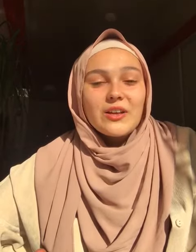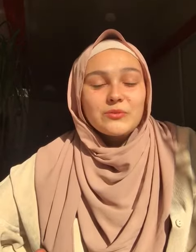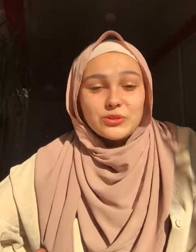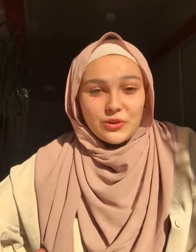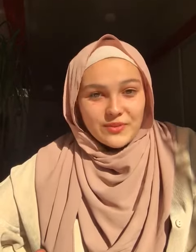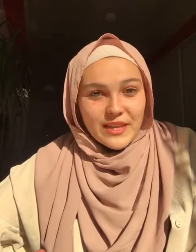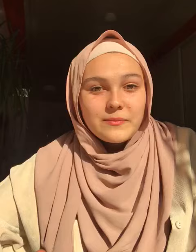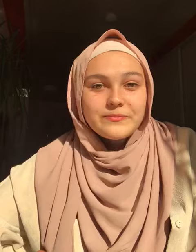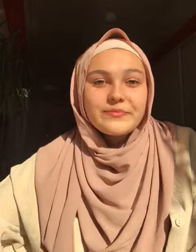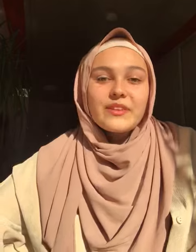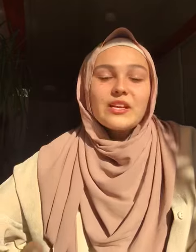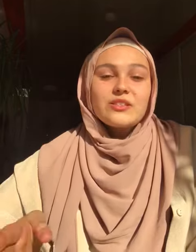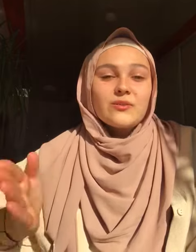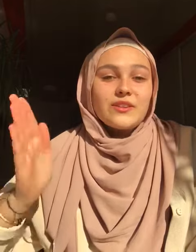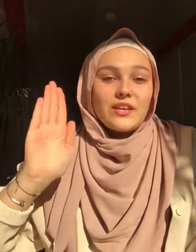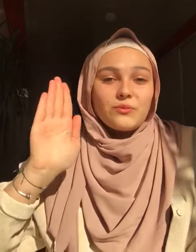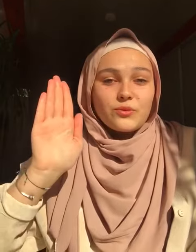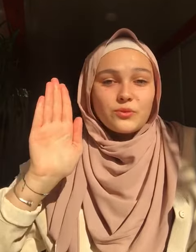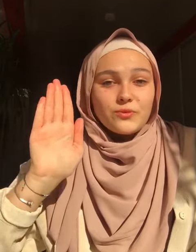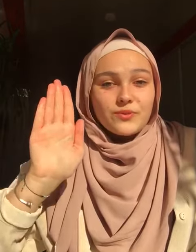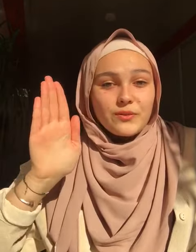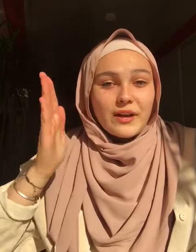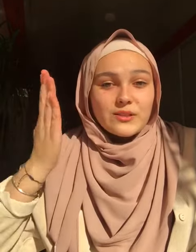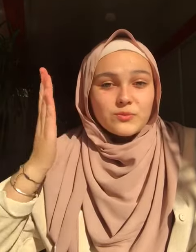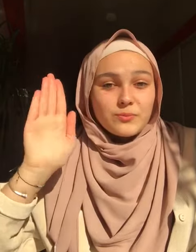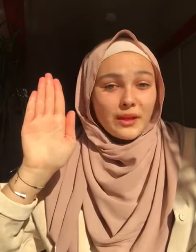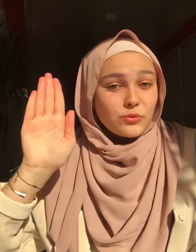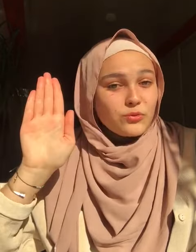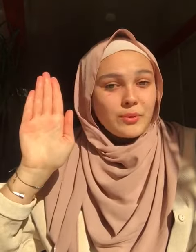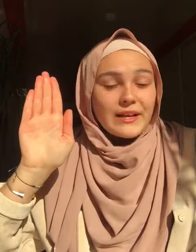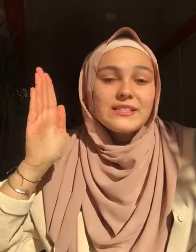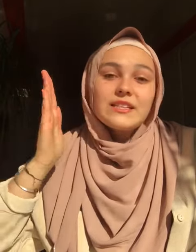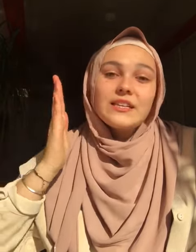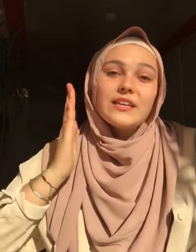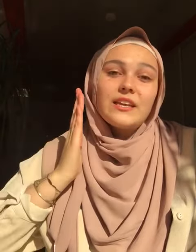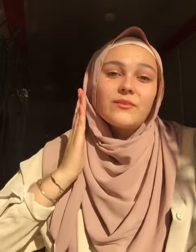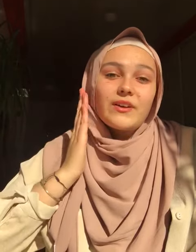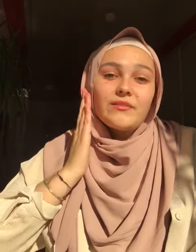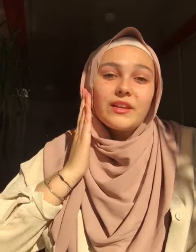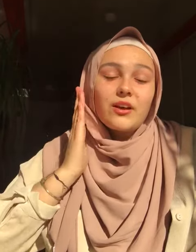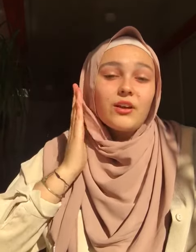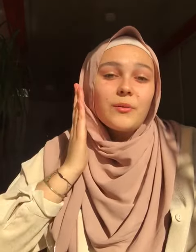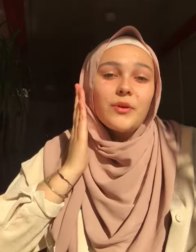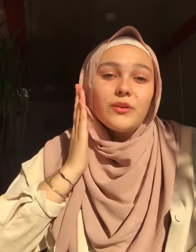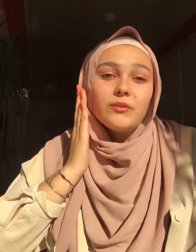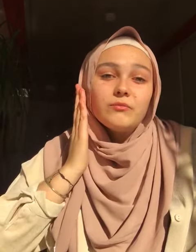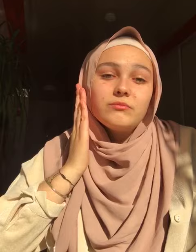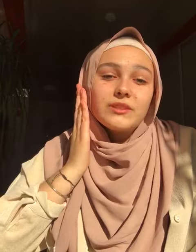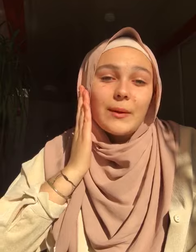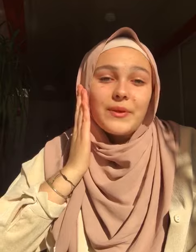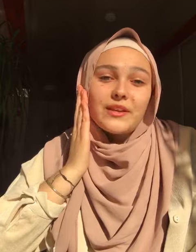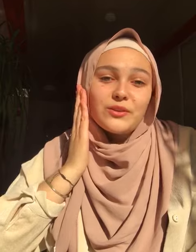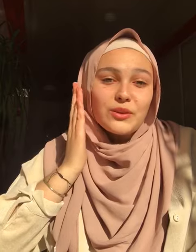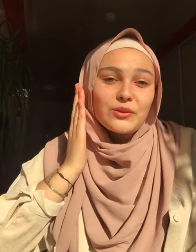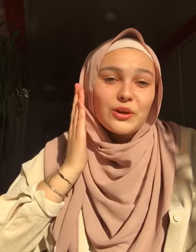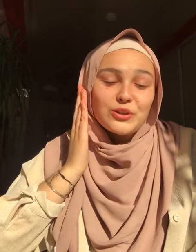Donc janvier. Janvier, donc configuration main toute plate. Et on va venir comme taper notre